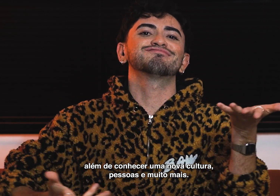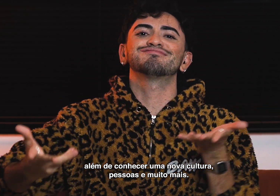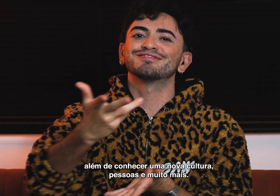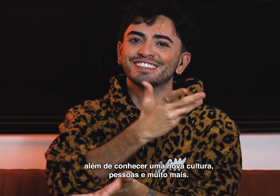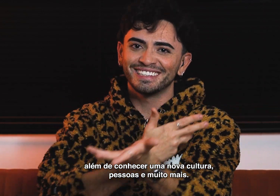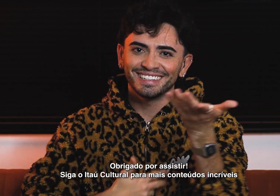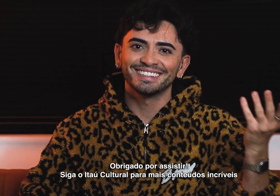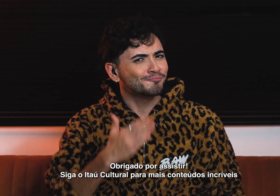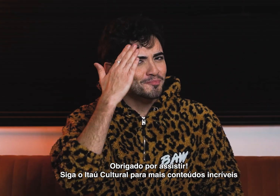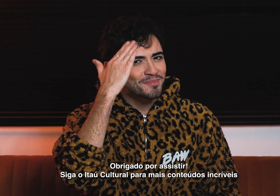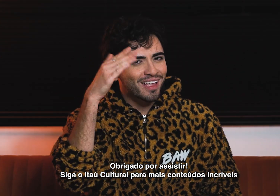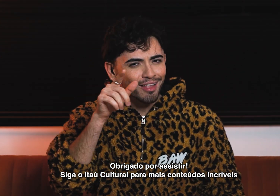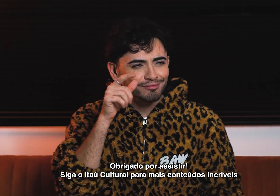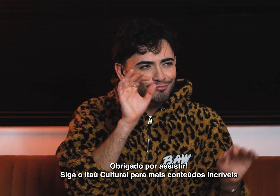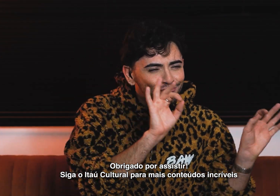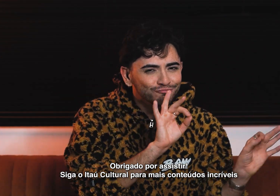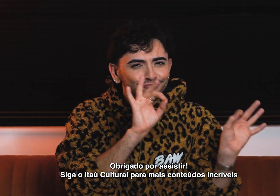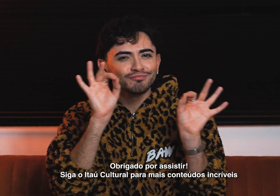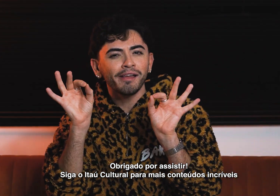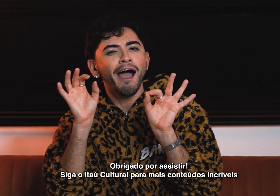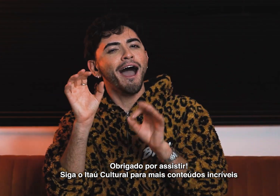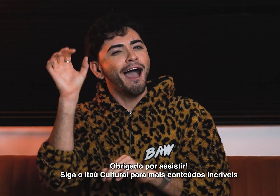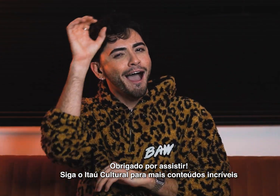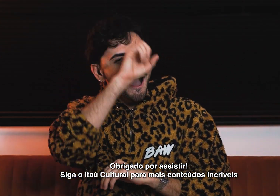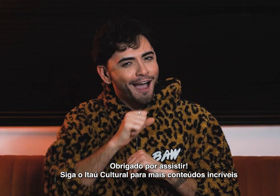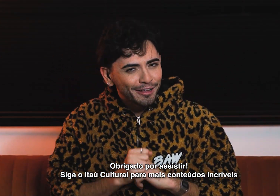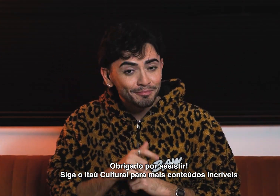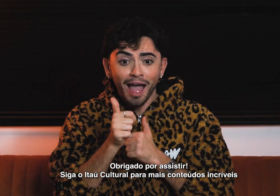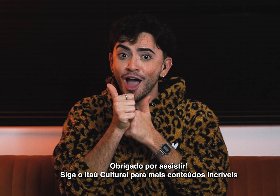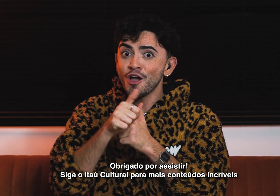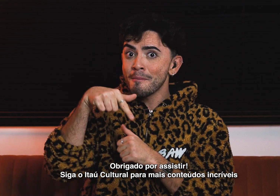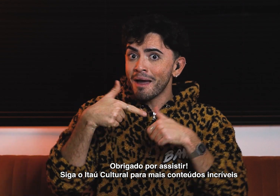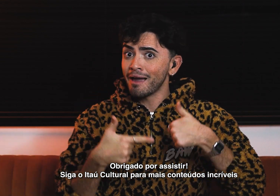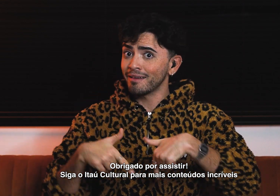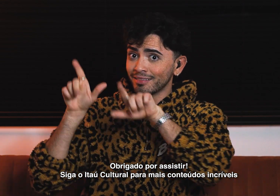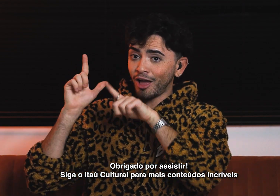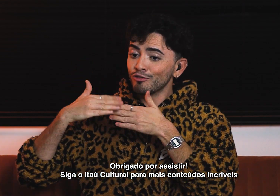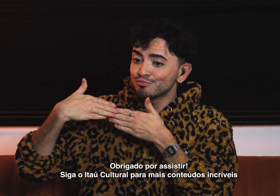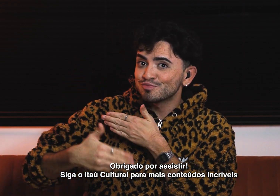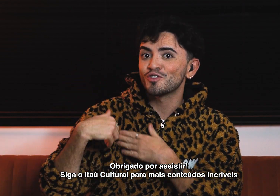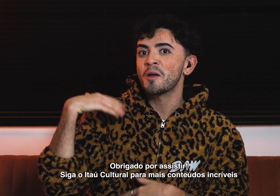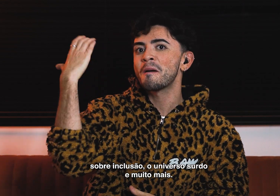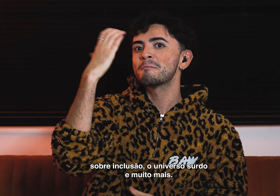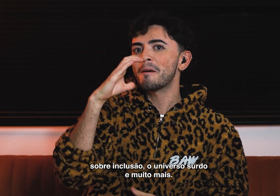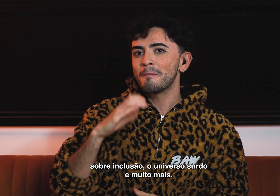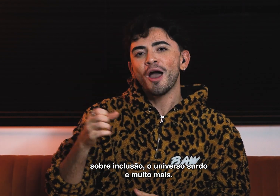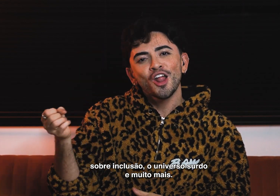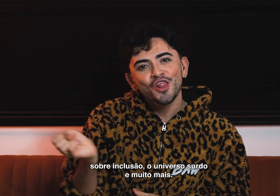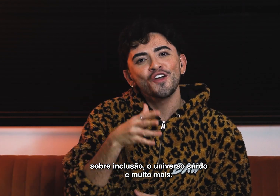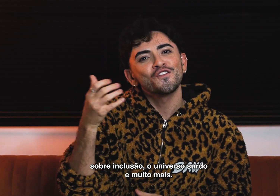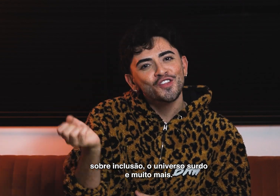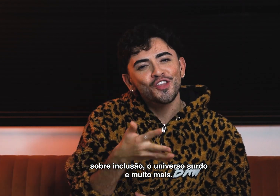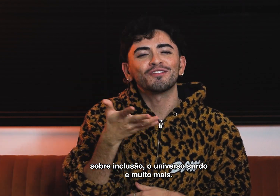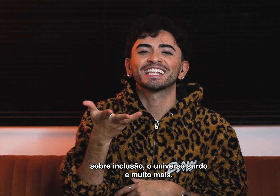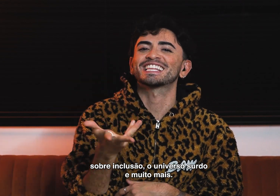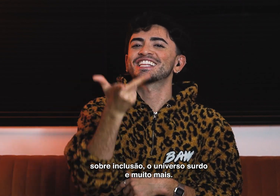muito mais. Obrigado por assistir! Siga o Itaú Cultural para mais conteúdos incríveis sobre